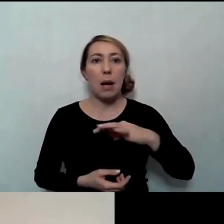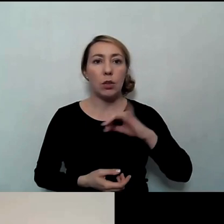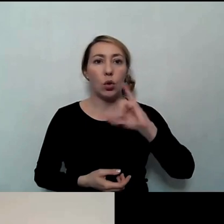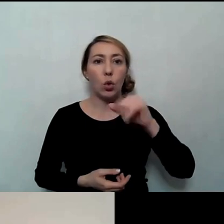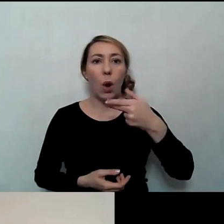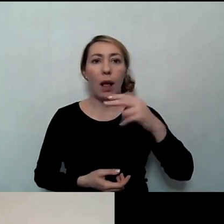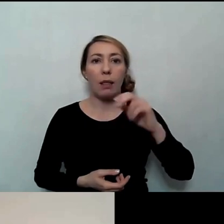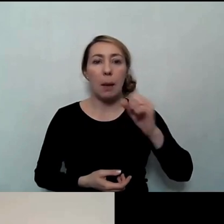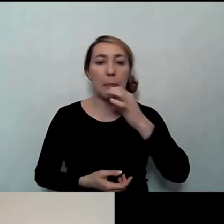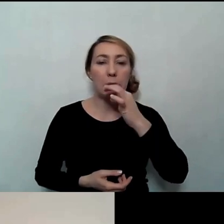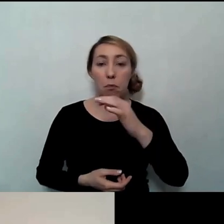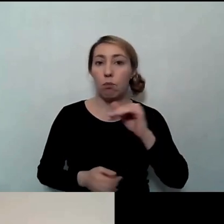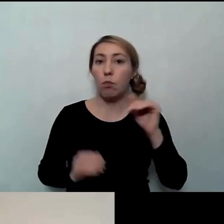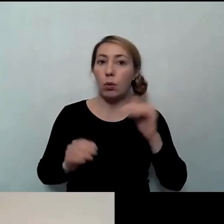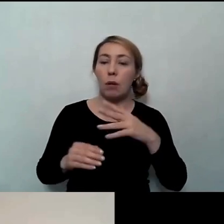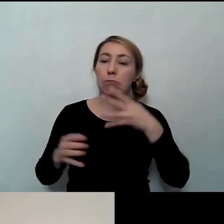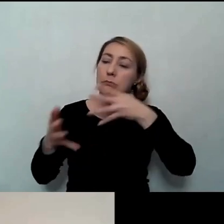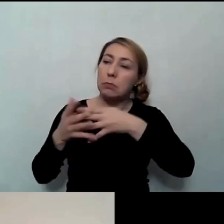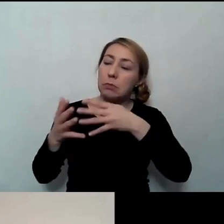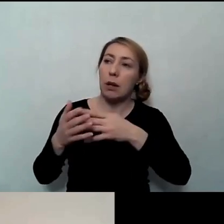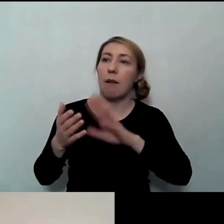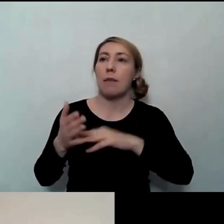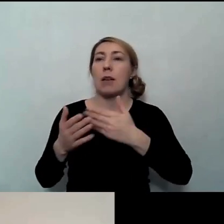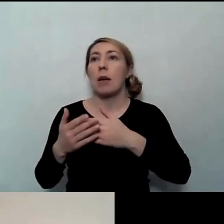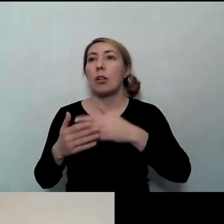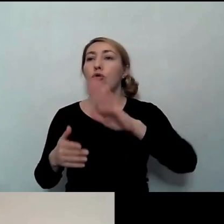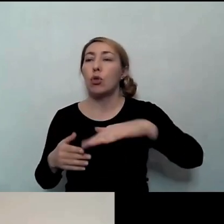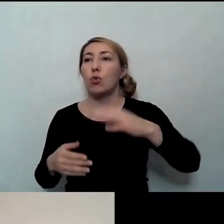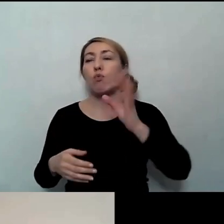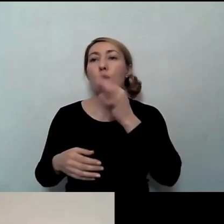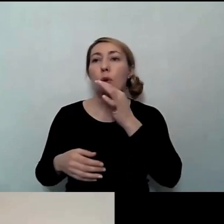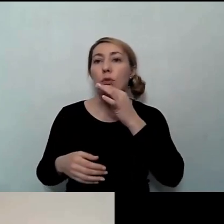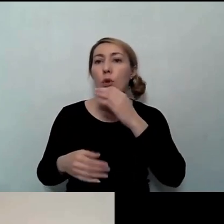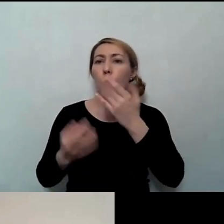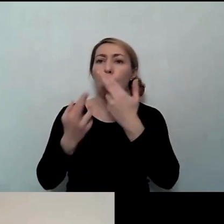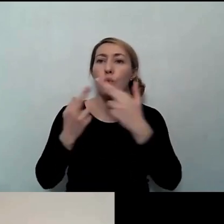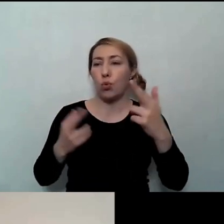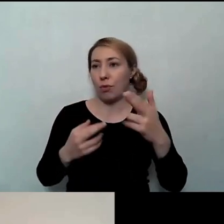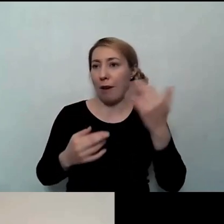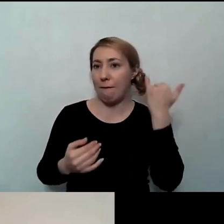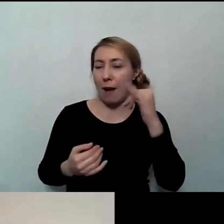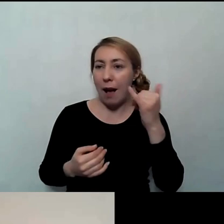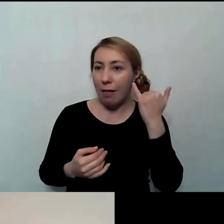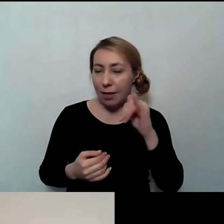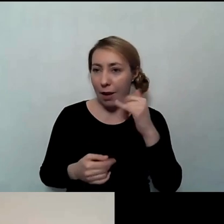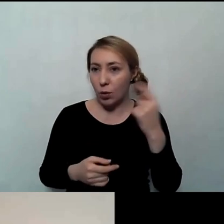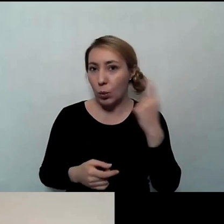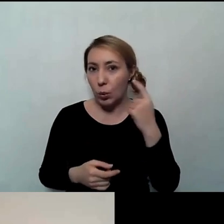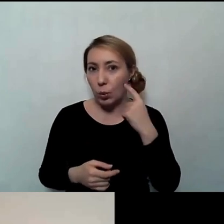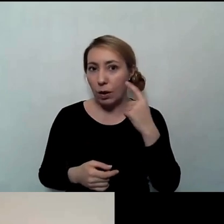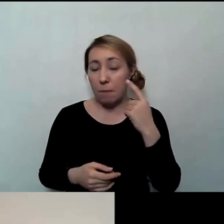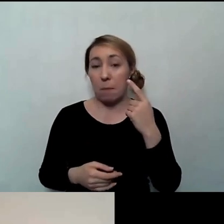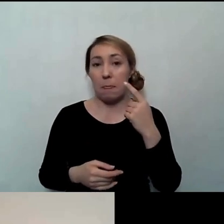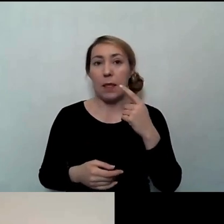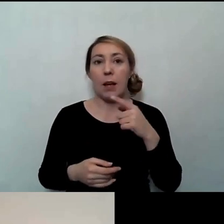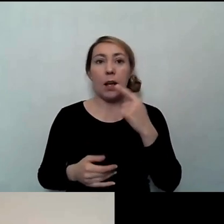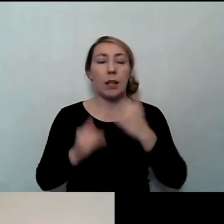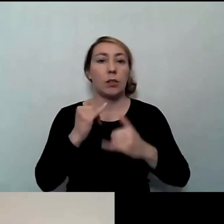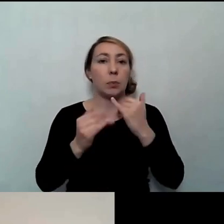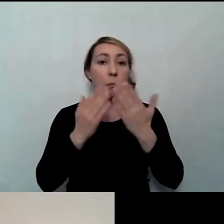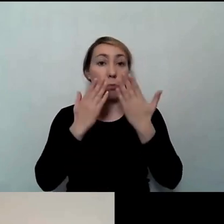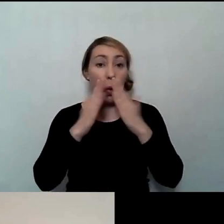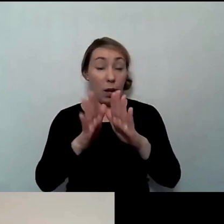czy można badać dzieci i młodzież z różnymi wadami słuchu. Nie wybrzmiało to chyba wyraźnie, pokazując, jak wypełnia